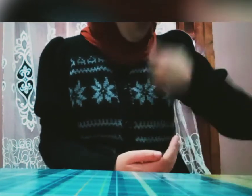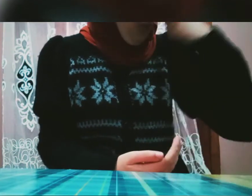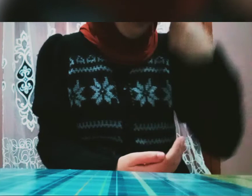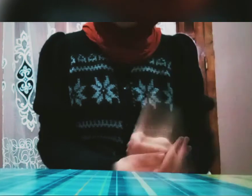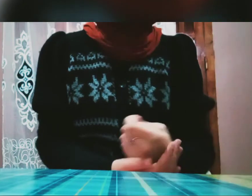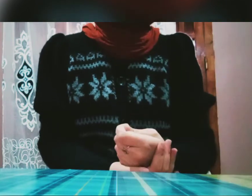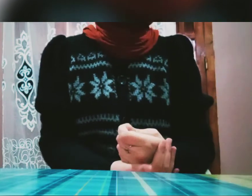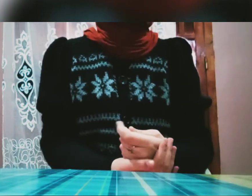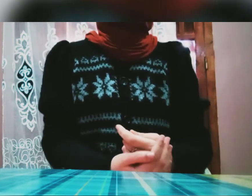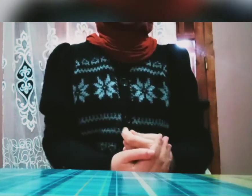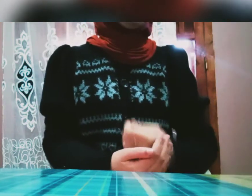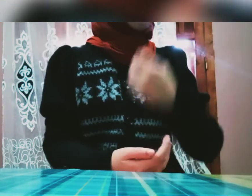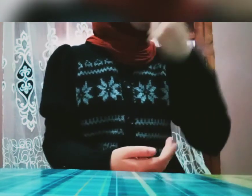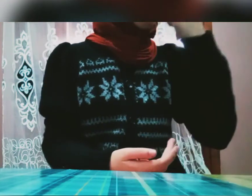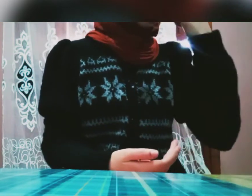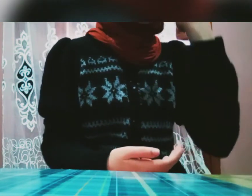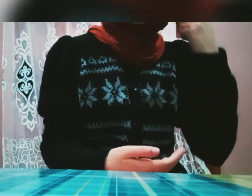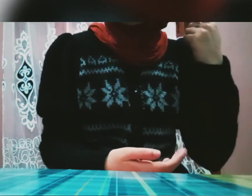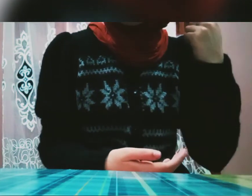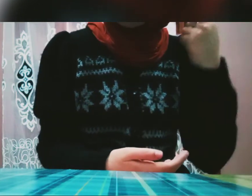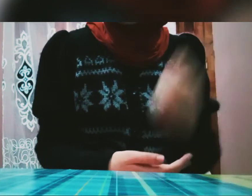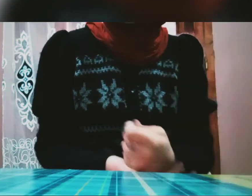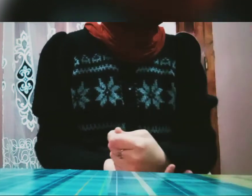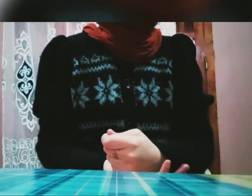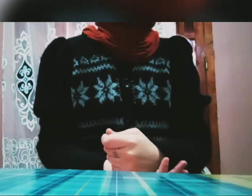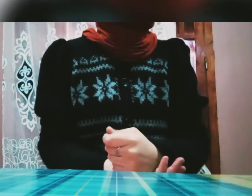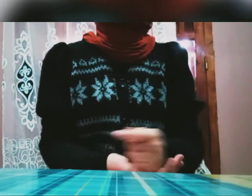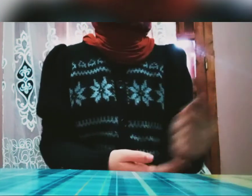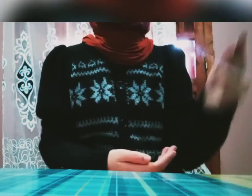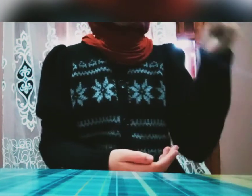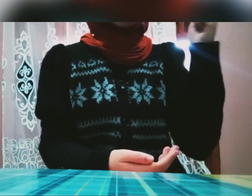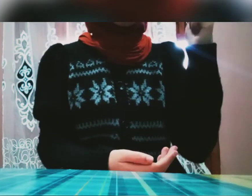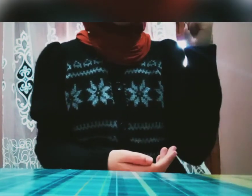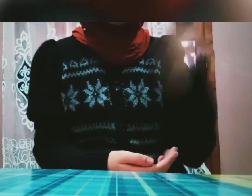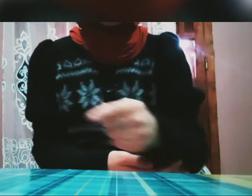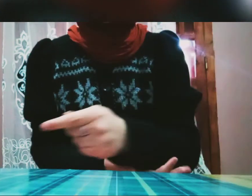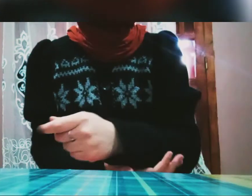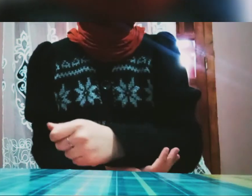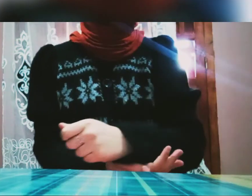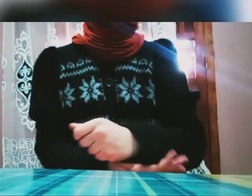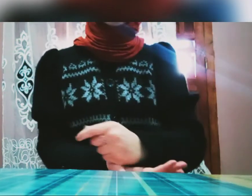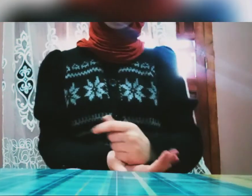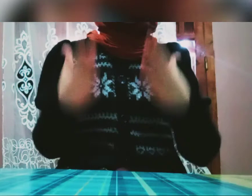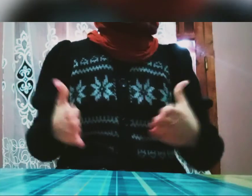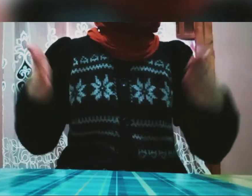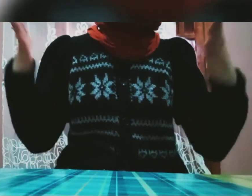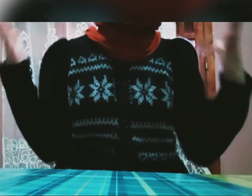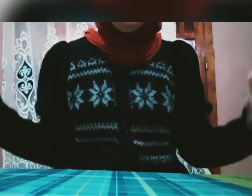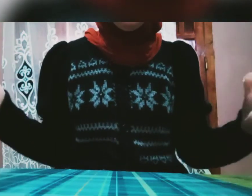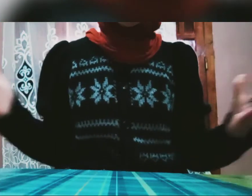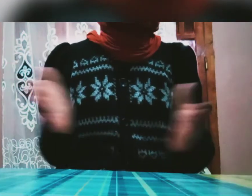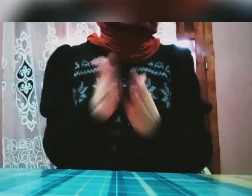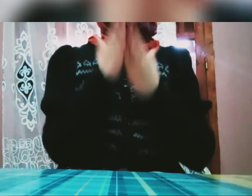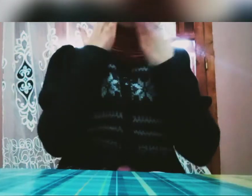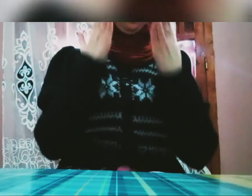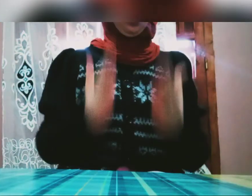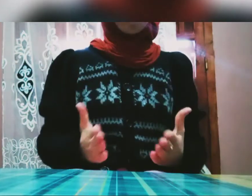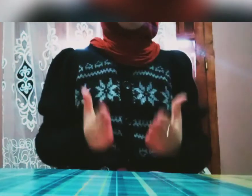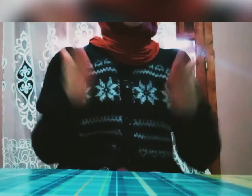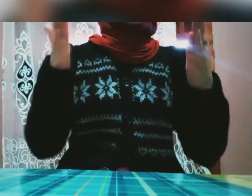ولو ضاقت الدنيا ولو كل الدنيا سقفت الابواب في وجهك تبقى مصر انك توصل لها. كل منا عنده هدف وكل واحد